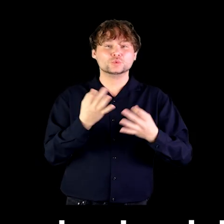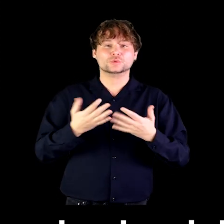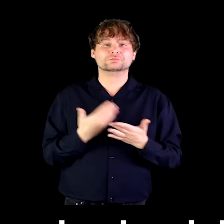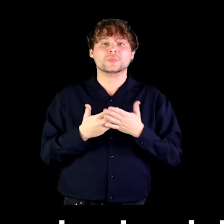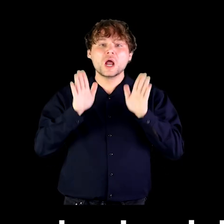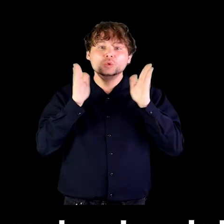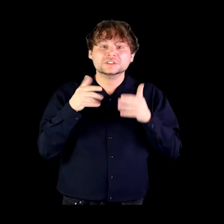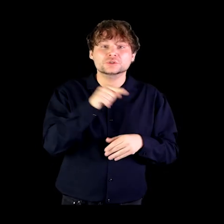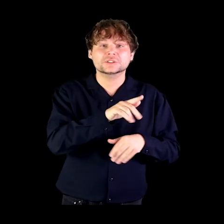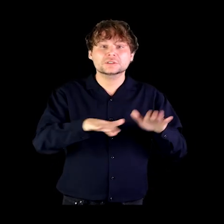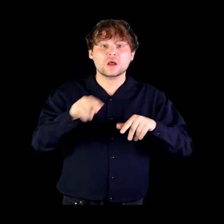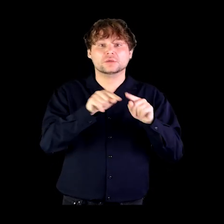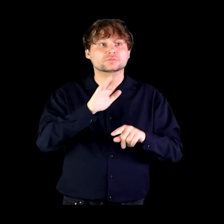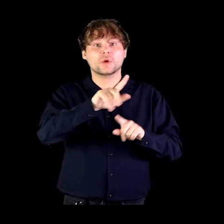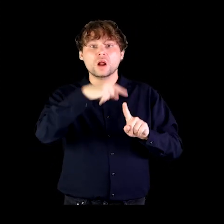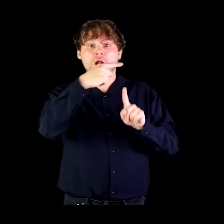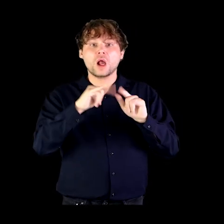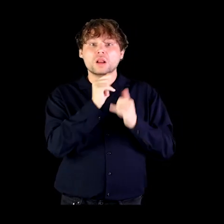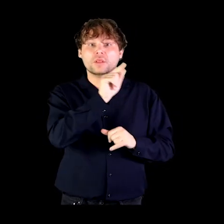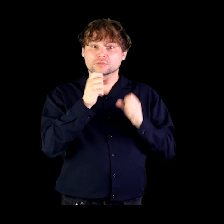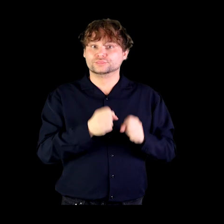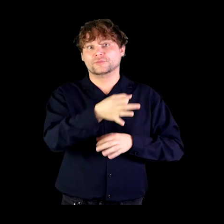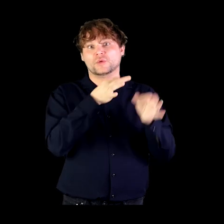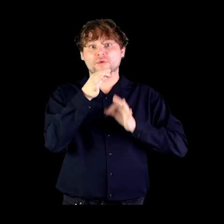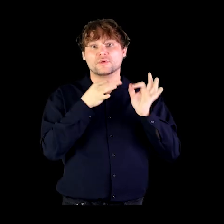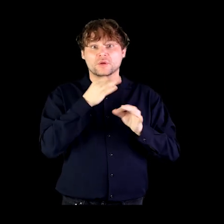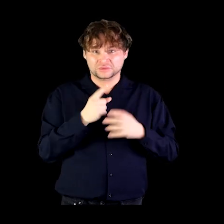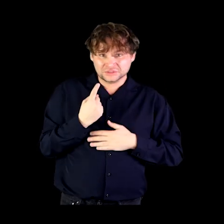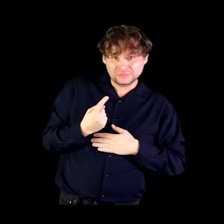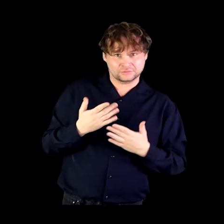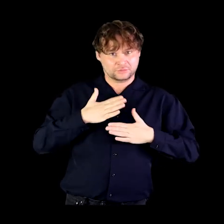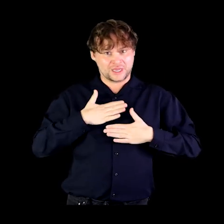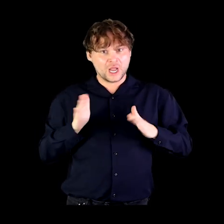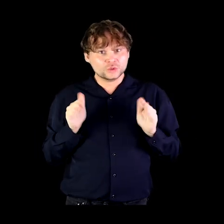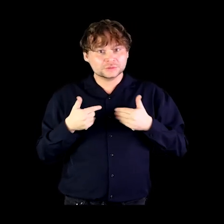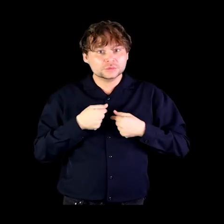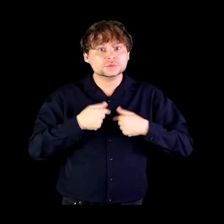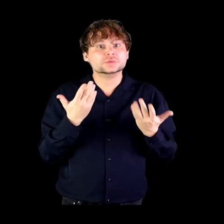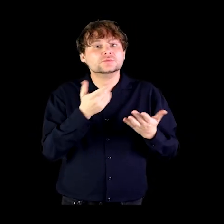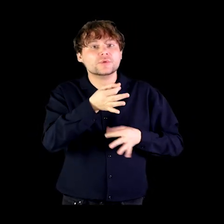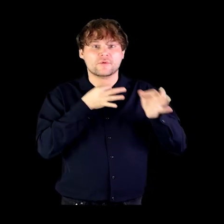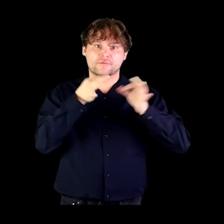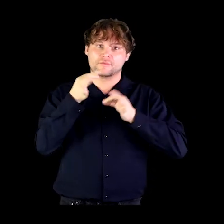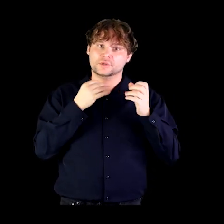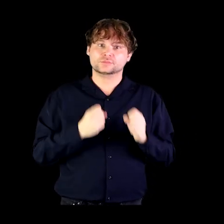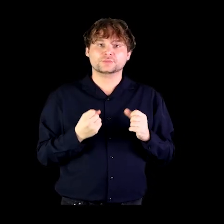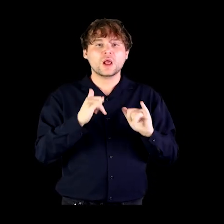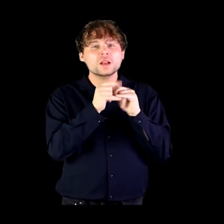Und die erste Frage, die die Eltern stellen, schafft mein Kind unabhängig